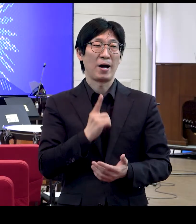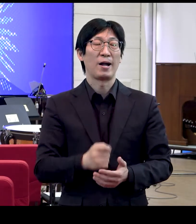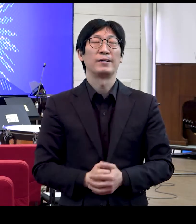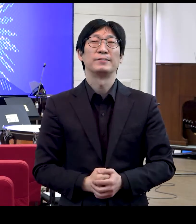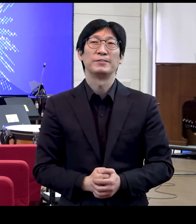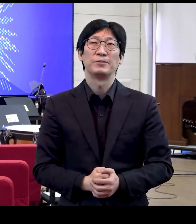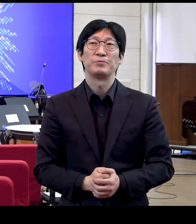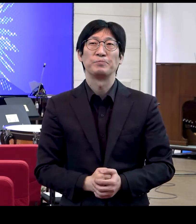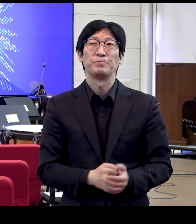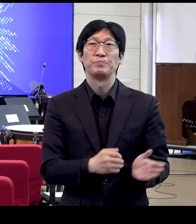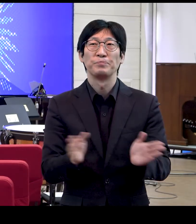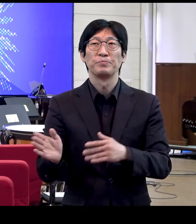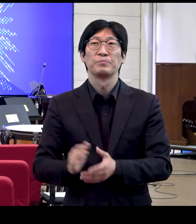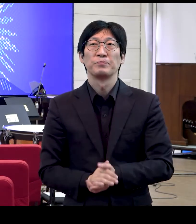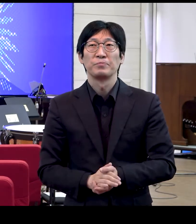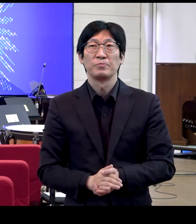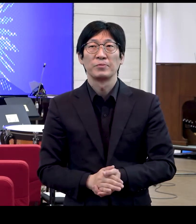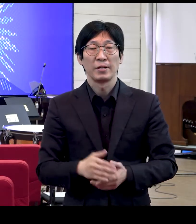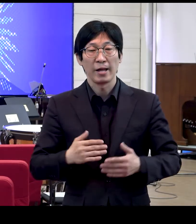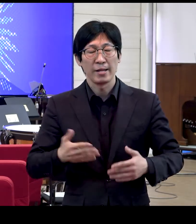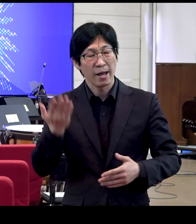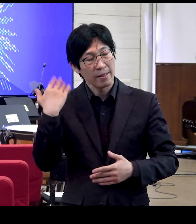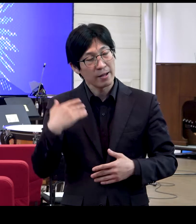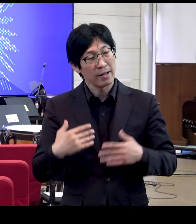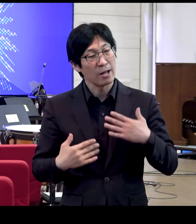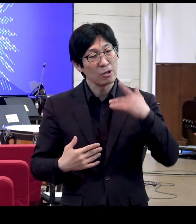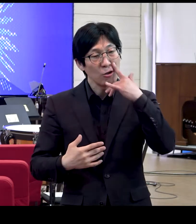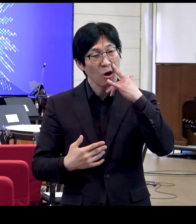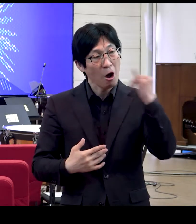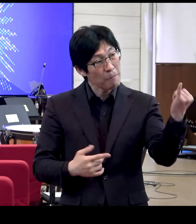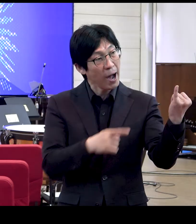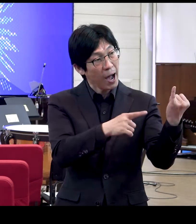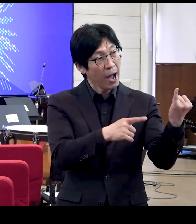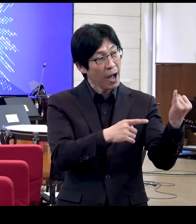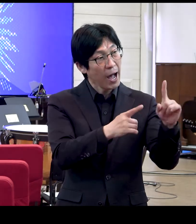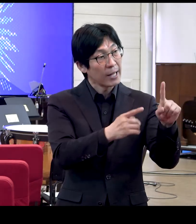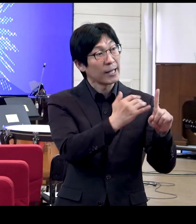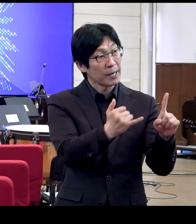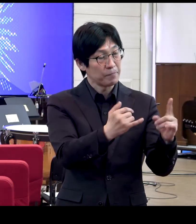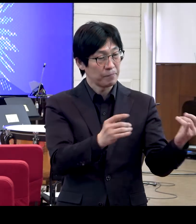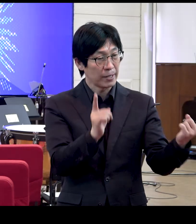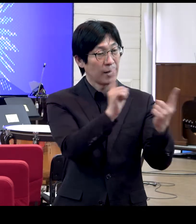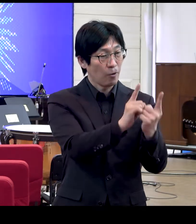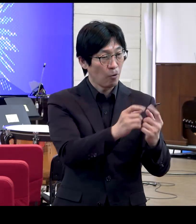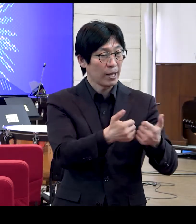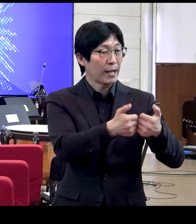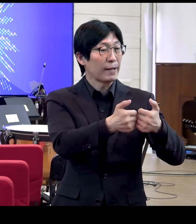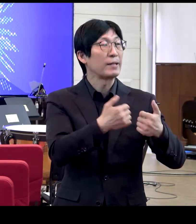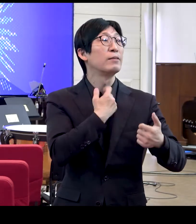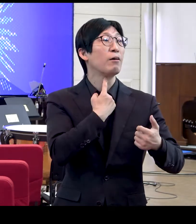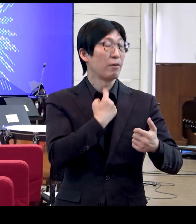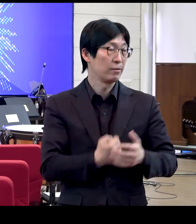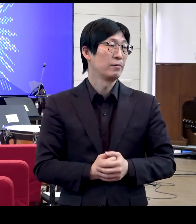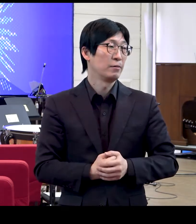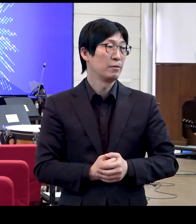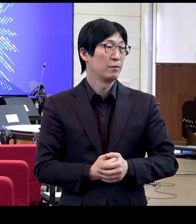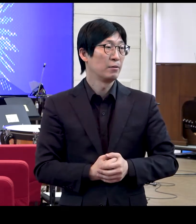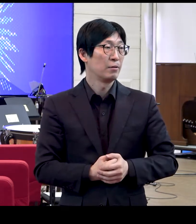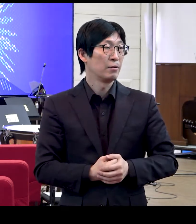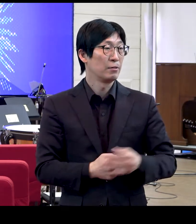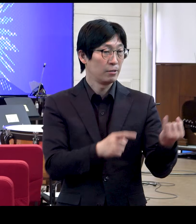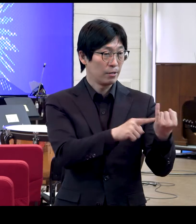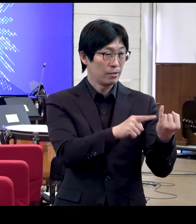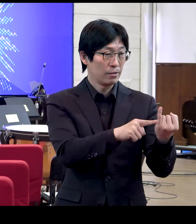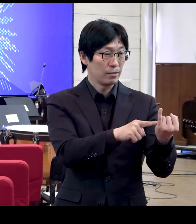번은 어떤 그 어머니를 만나서 상담을 한 적이 있었습니다. 그 어머니는 아직